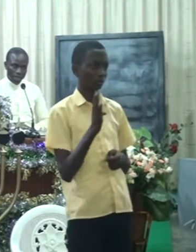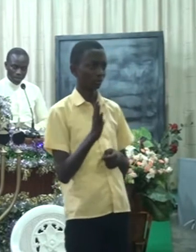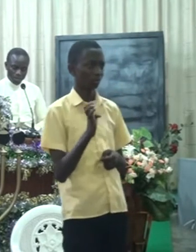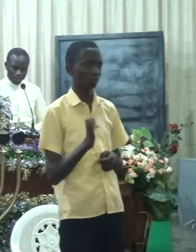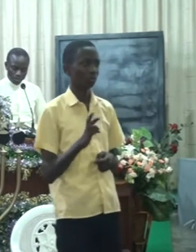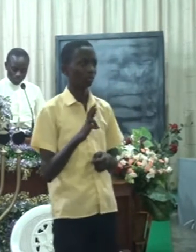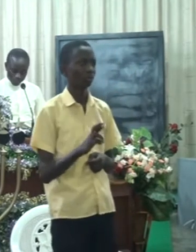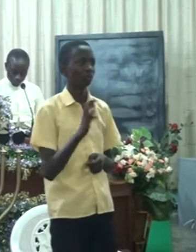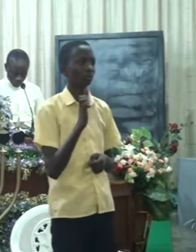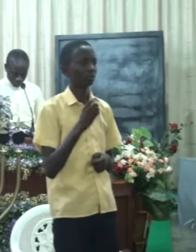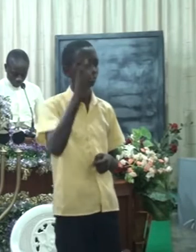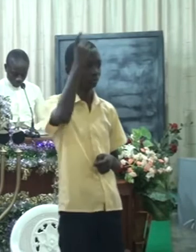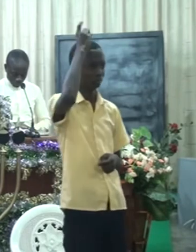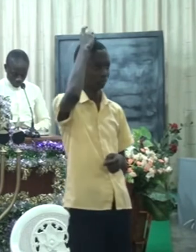Kalehe.